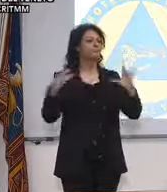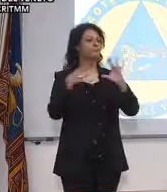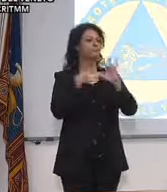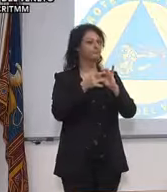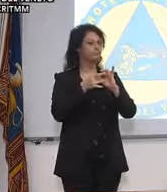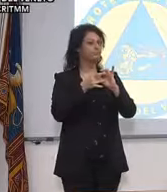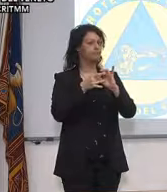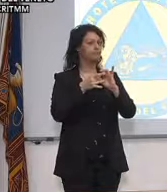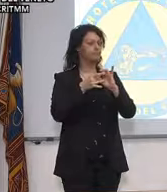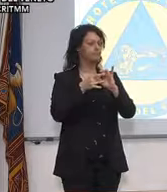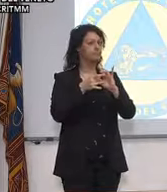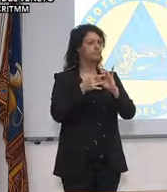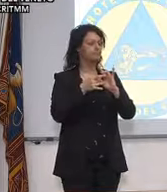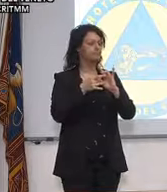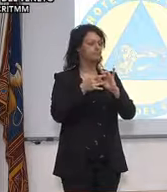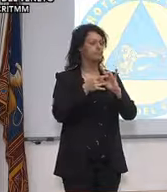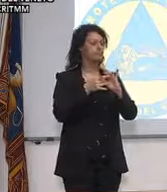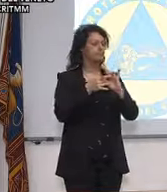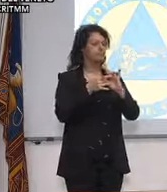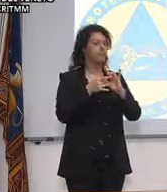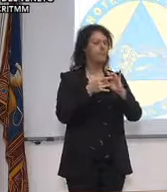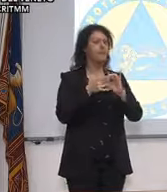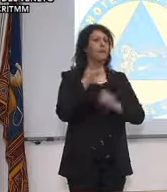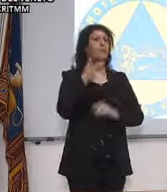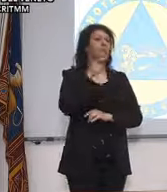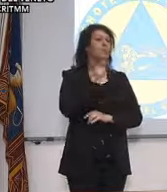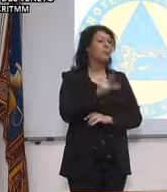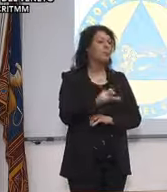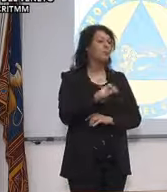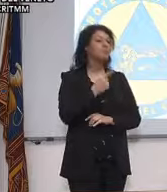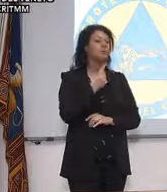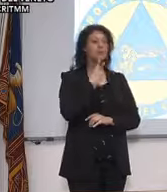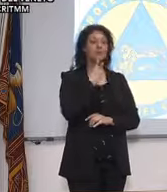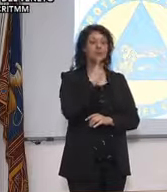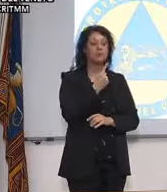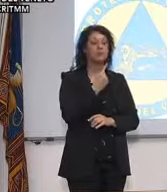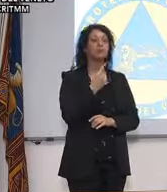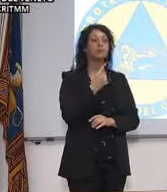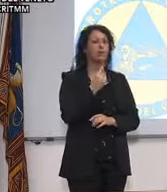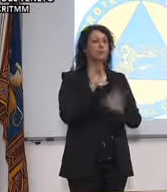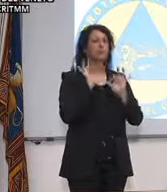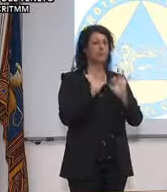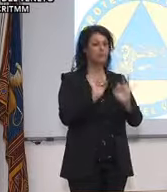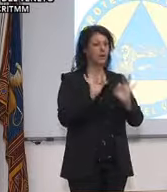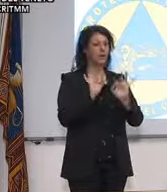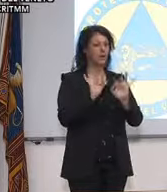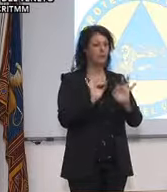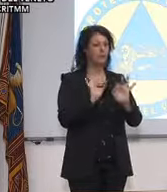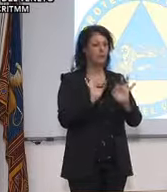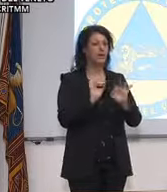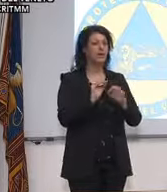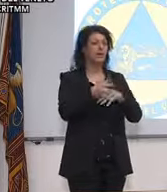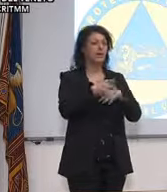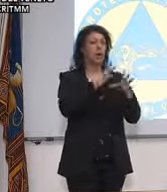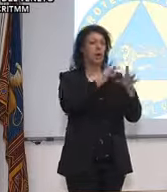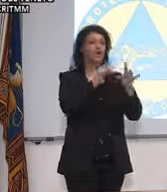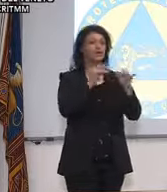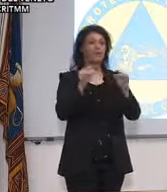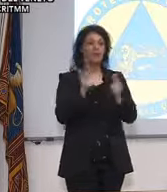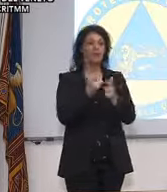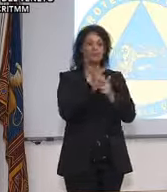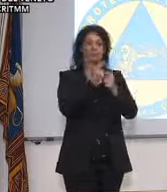questo in considerazione del fatto che avrebbero individuato un maggior numero di casi di contagi di Covid